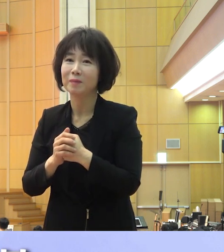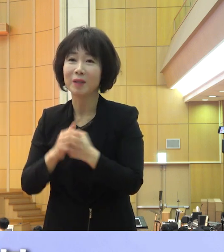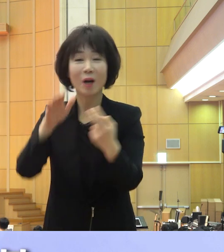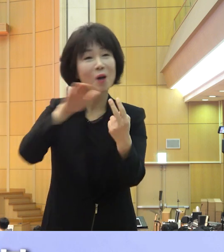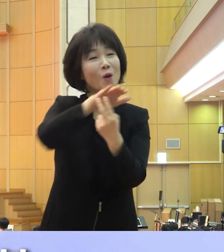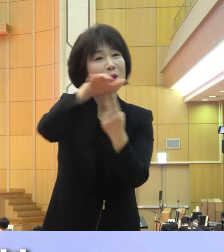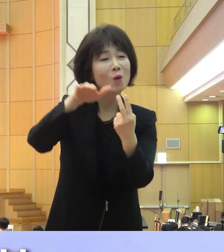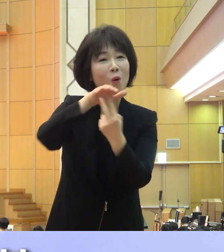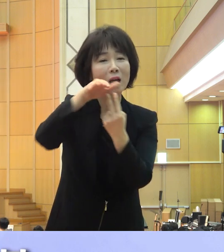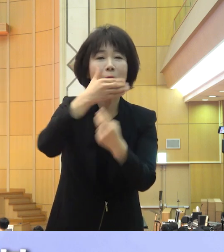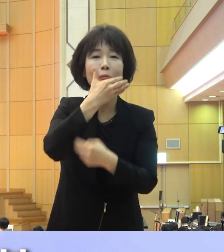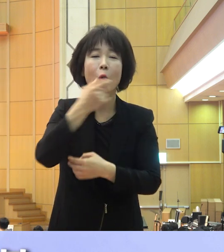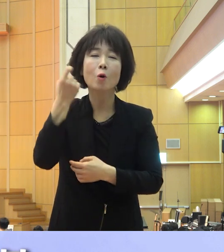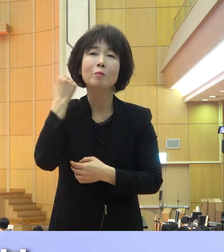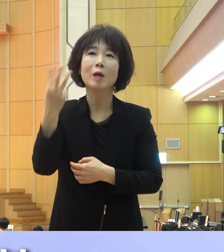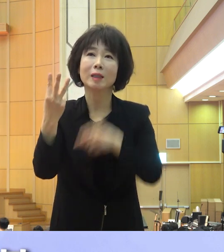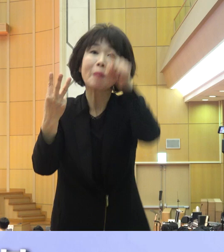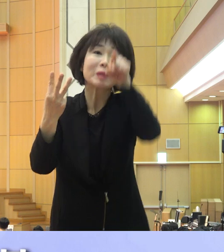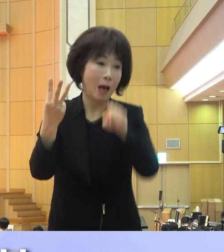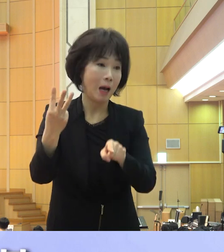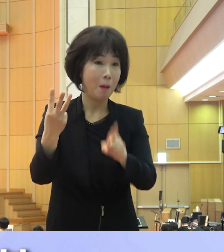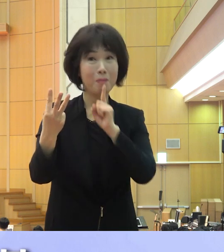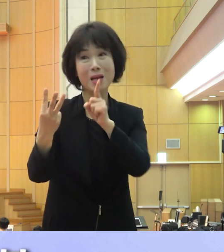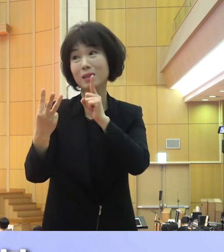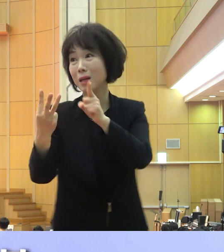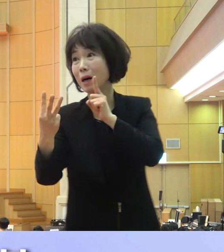요한복음 3장을 가보면